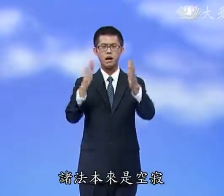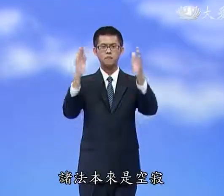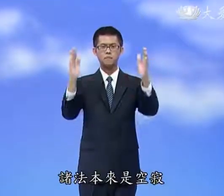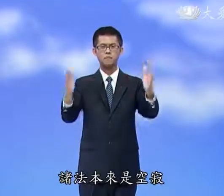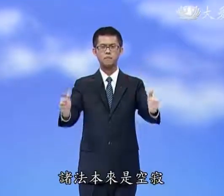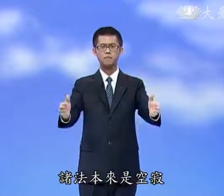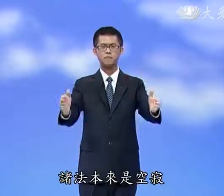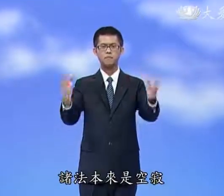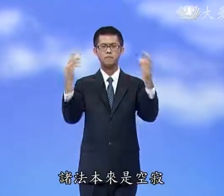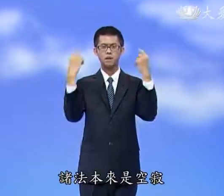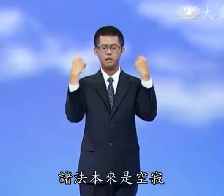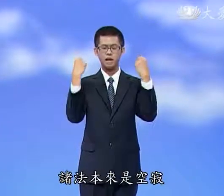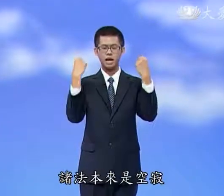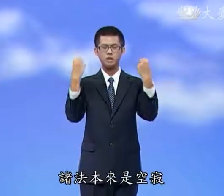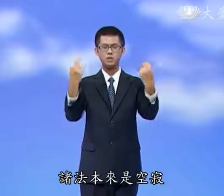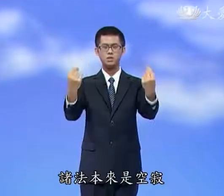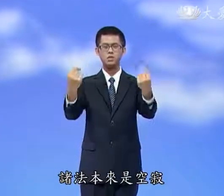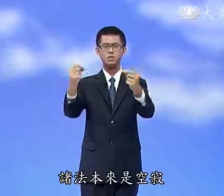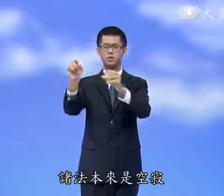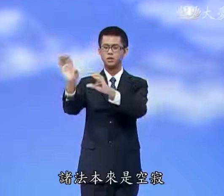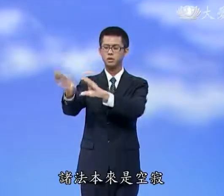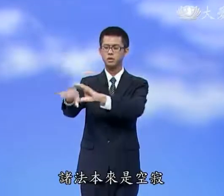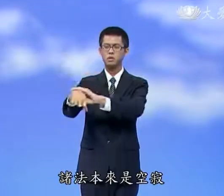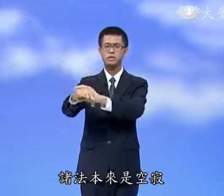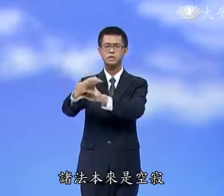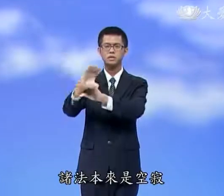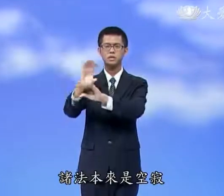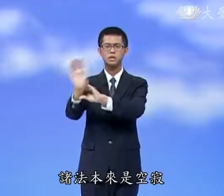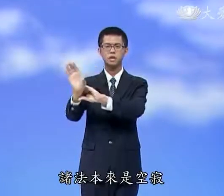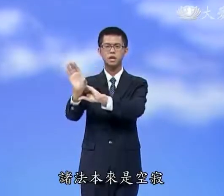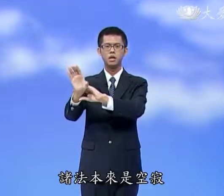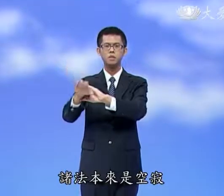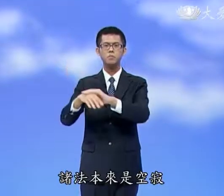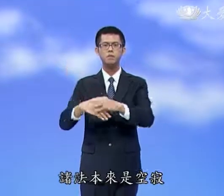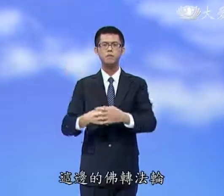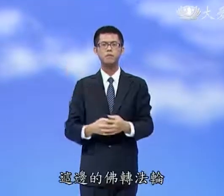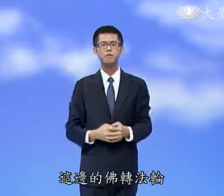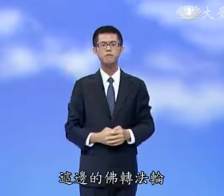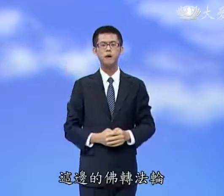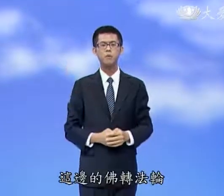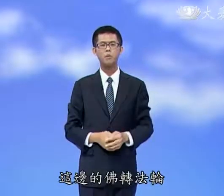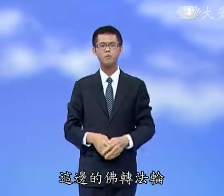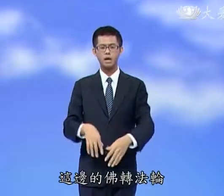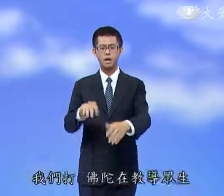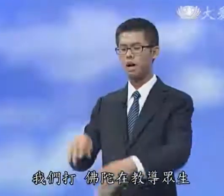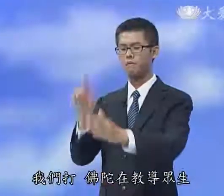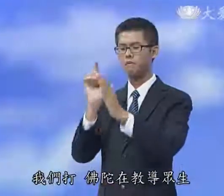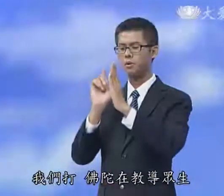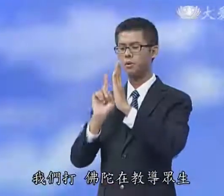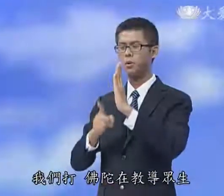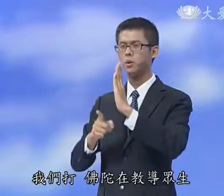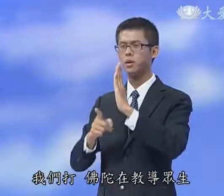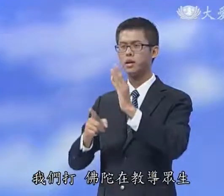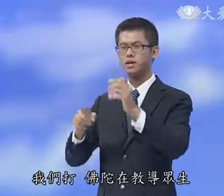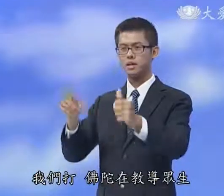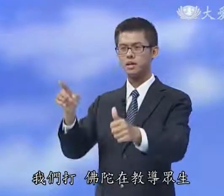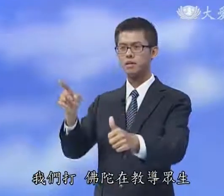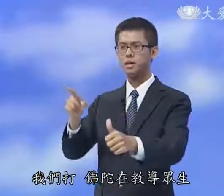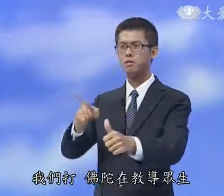法本来是空寂。这边的佛转法轮，我们打佛陀在教